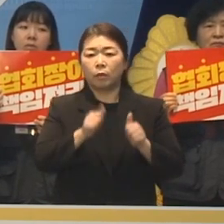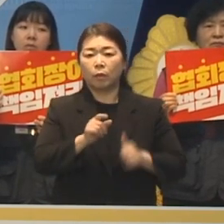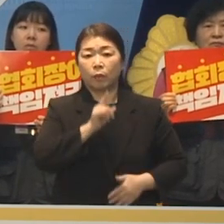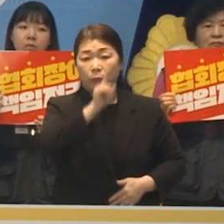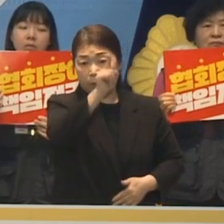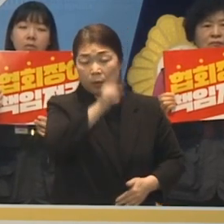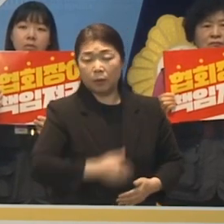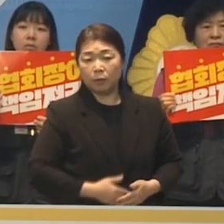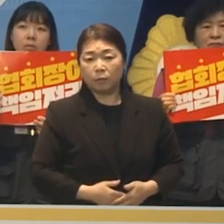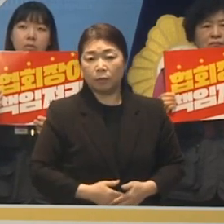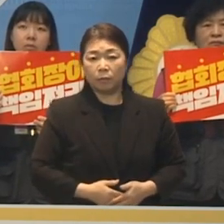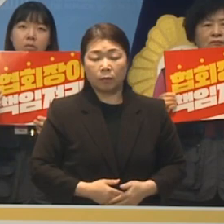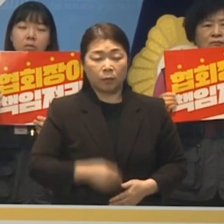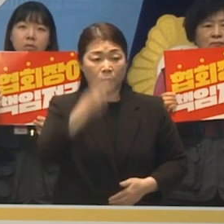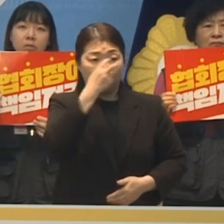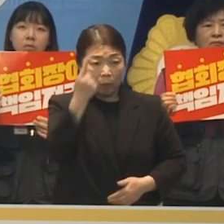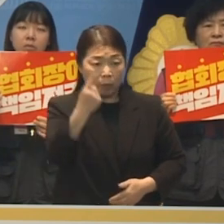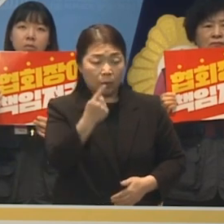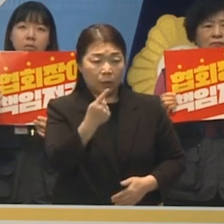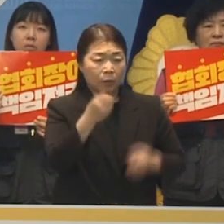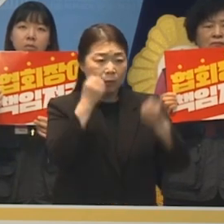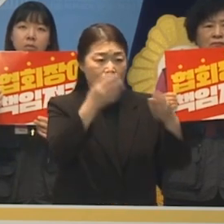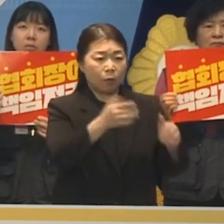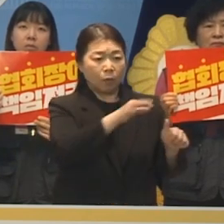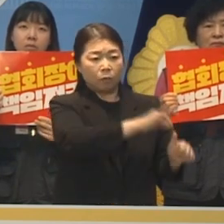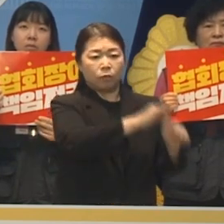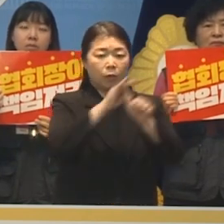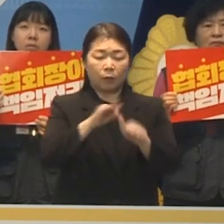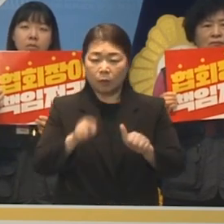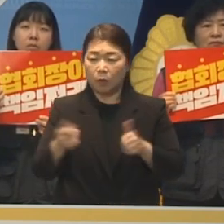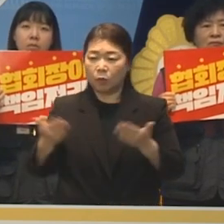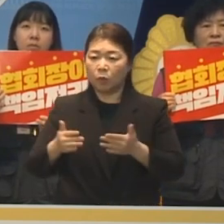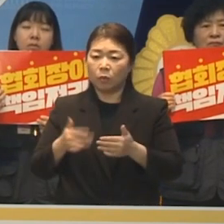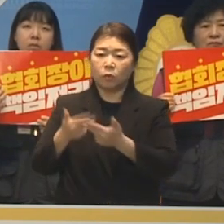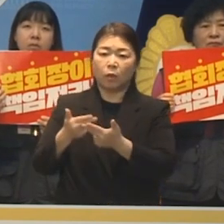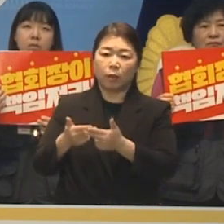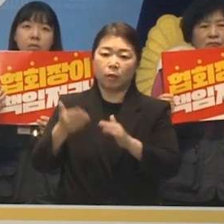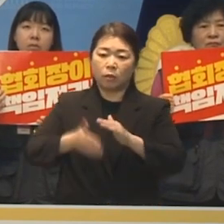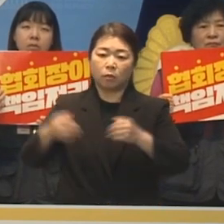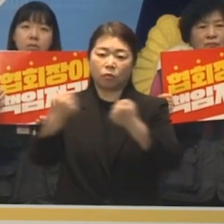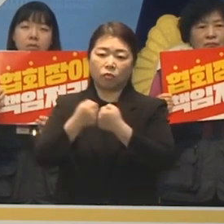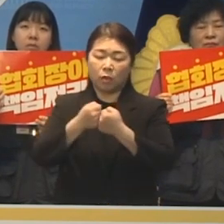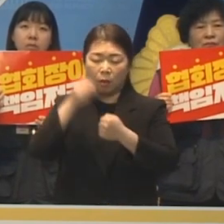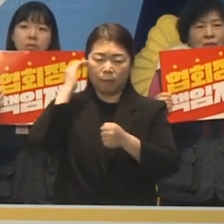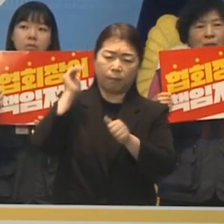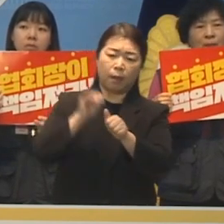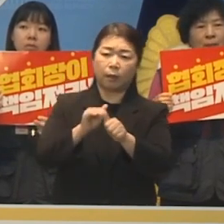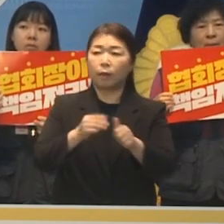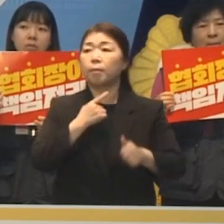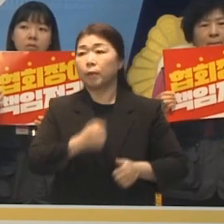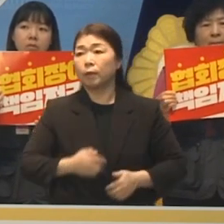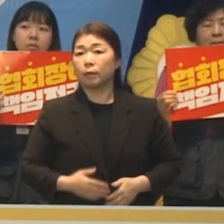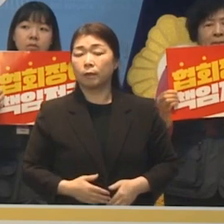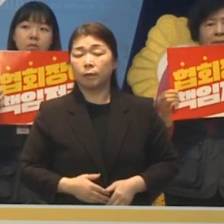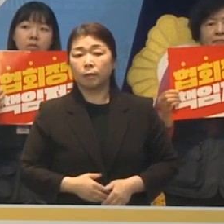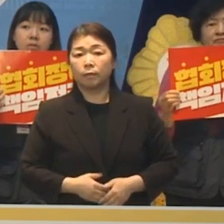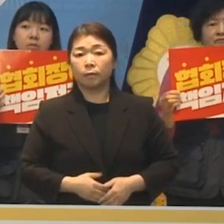용역 경비업체 직원을 새로이 고용하여 우리 노동조합의 정당한 투쟁을 방해하고 있다.